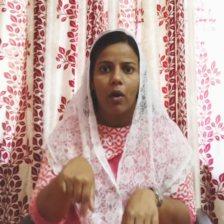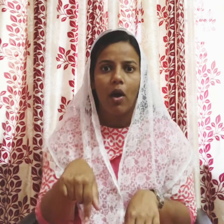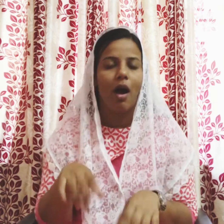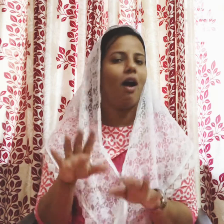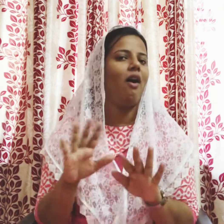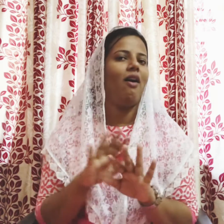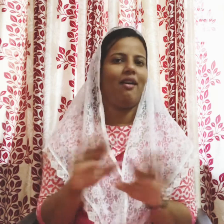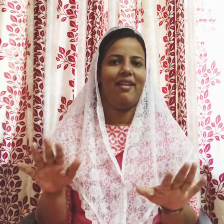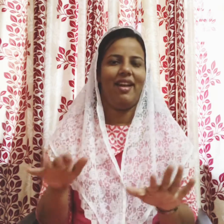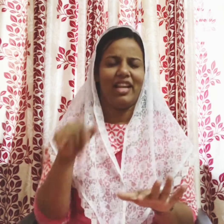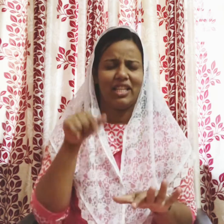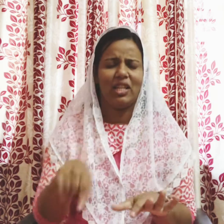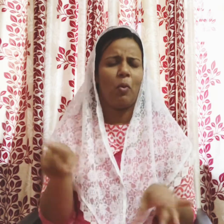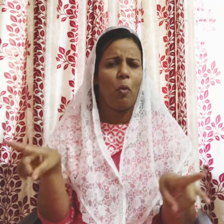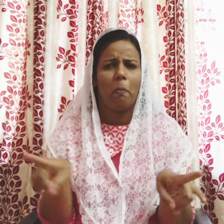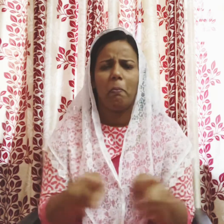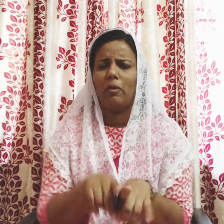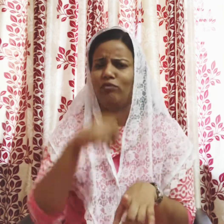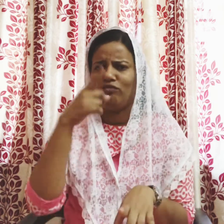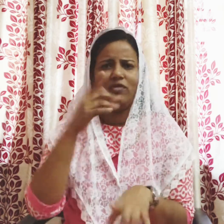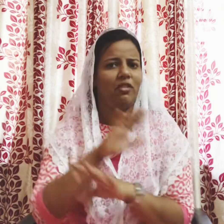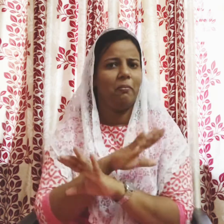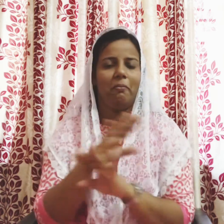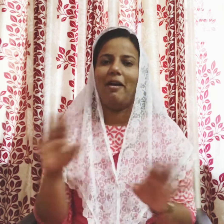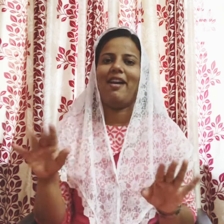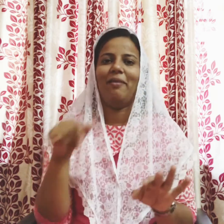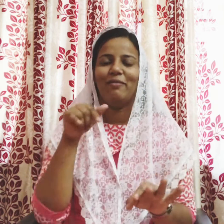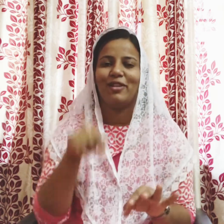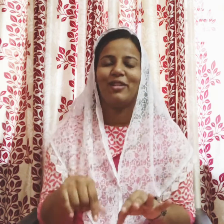ഈ ലോകത്തിന് അനുരൂപരാകരുത്. അപ്പോൾ ഈ ലോകത്തിൻ്റെ